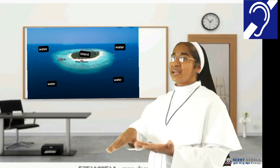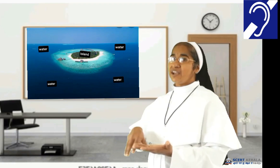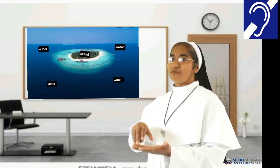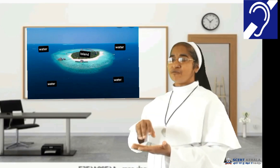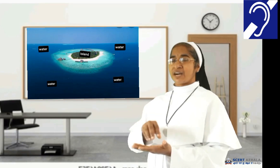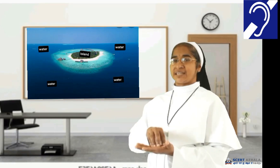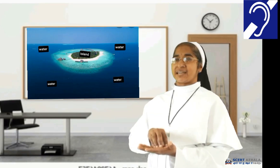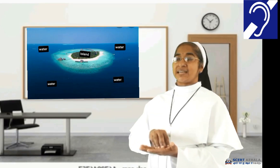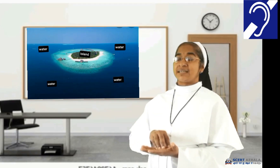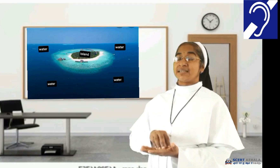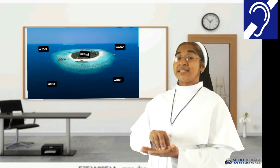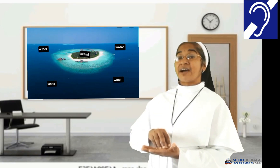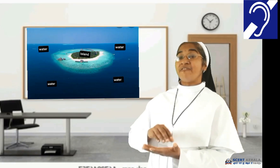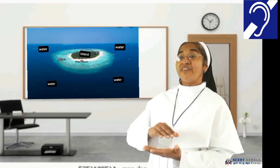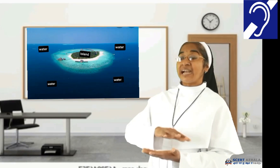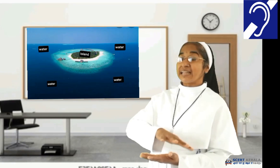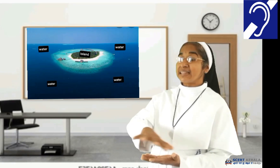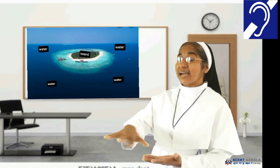by water. The വെള്ളത്താൽ